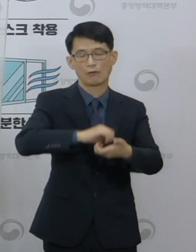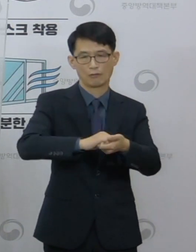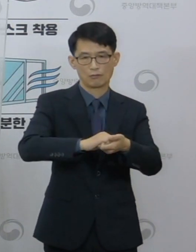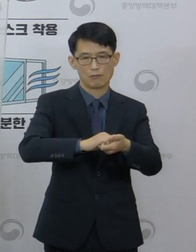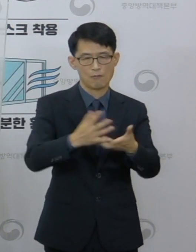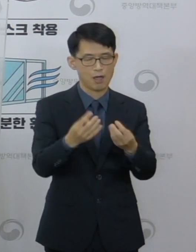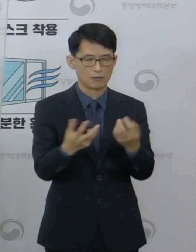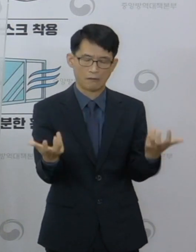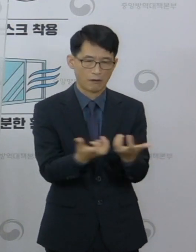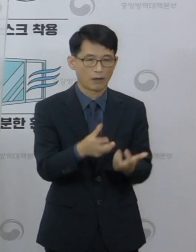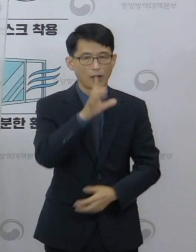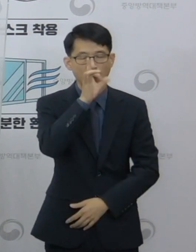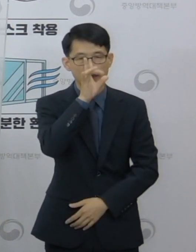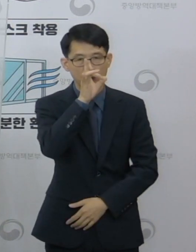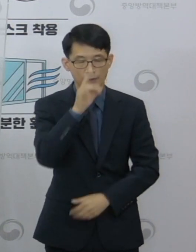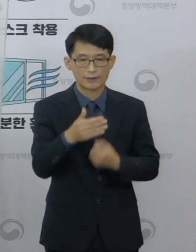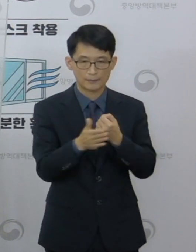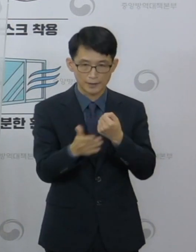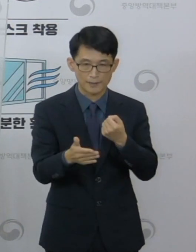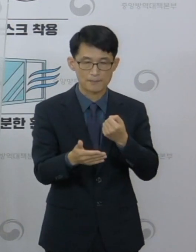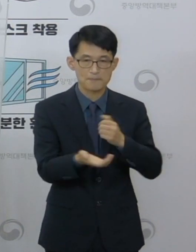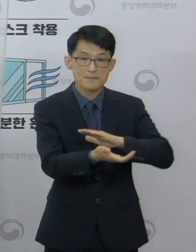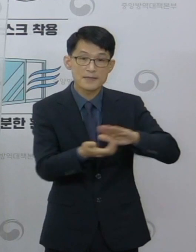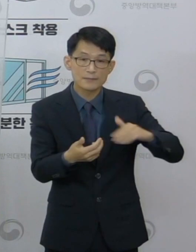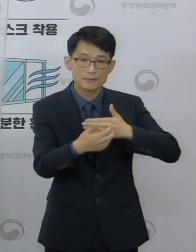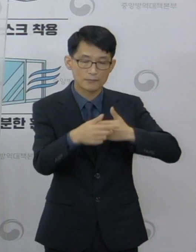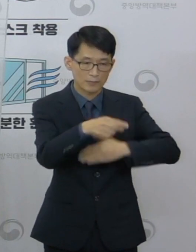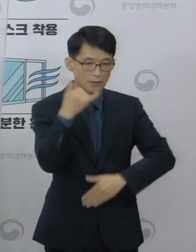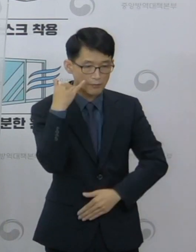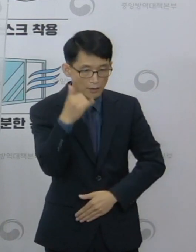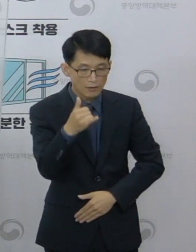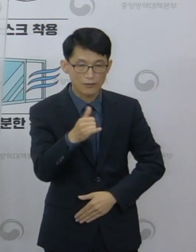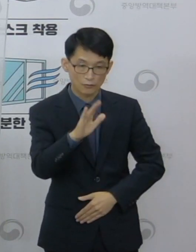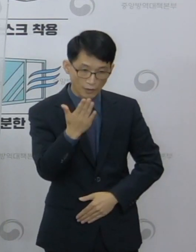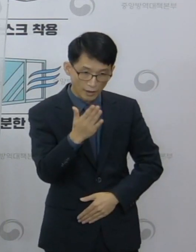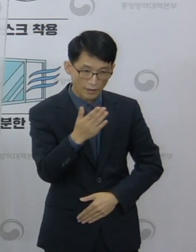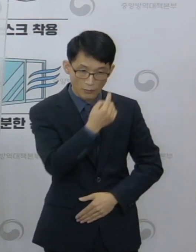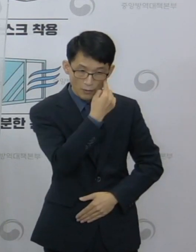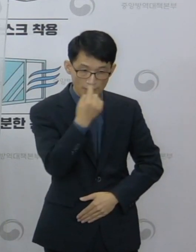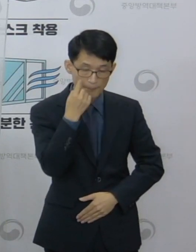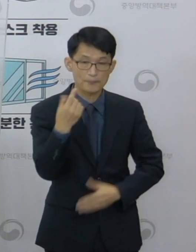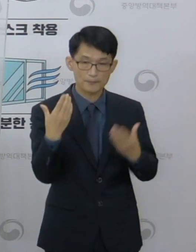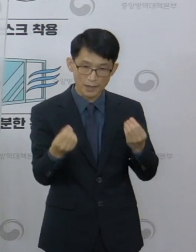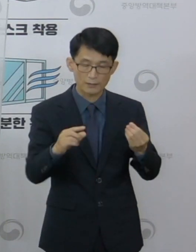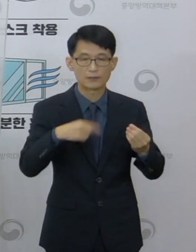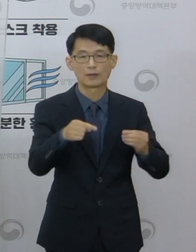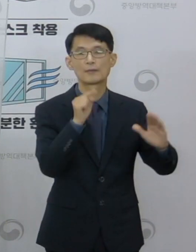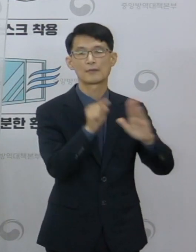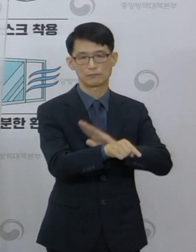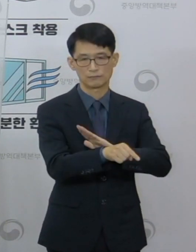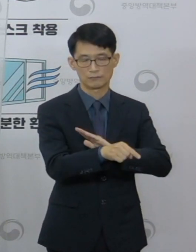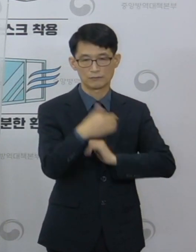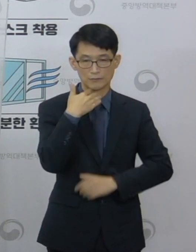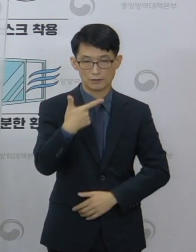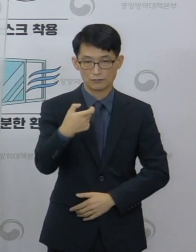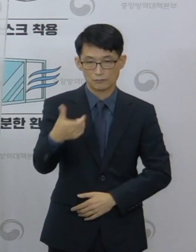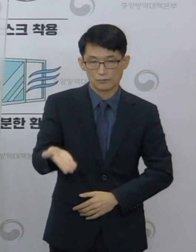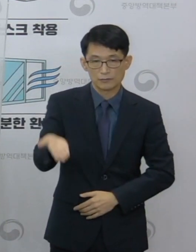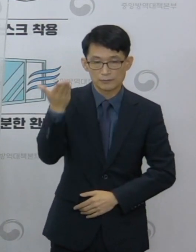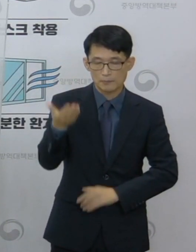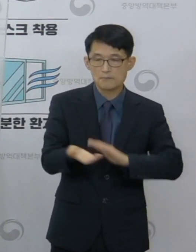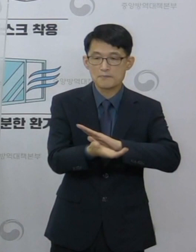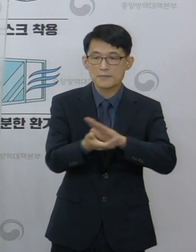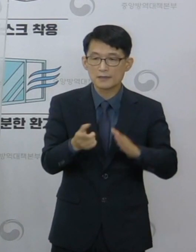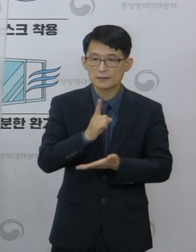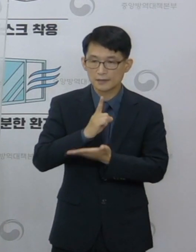방문전에 의료기관의 접종 가능 여부를 확인 하시고 65세 이상 어르신은 사전